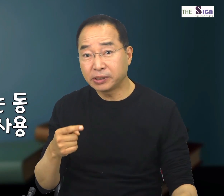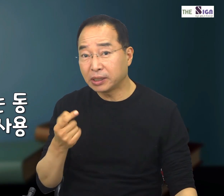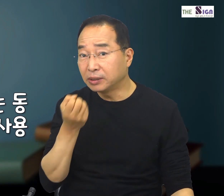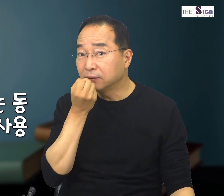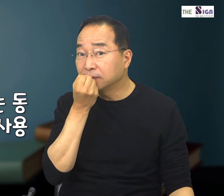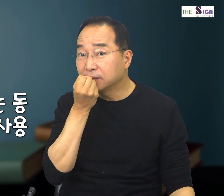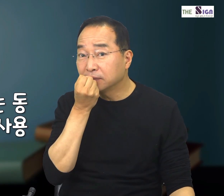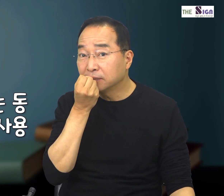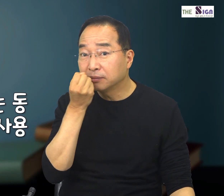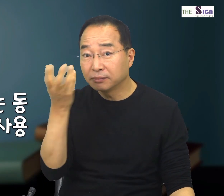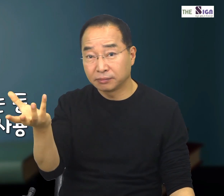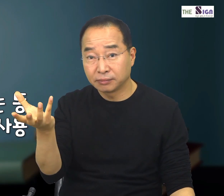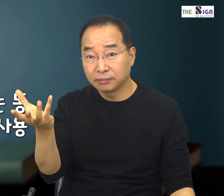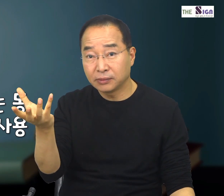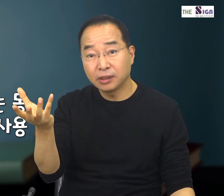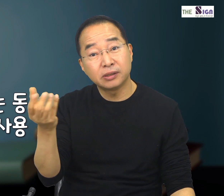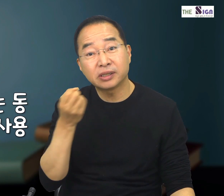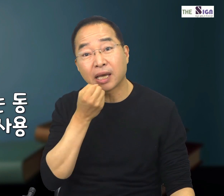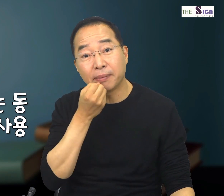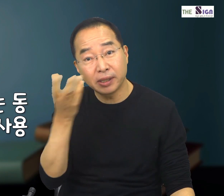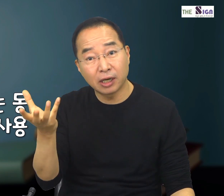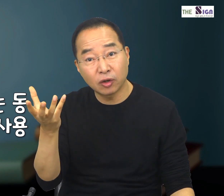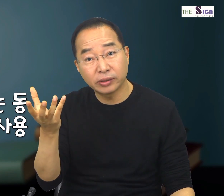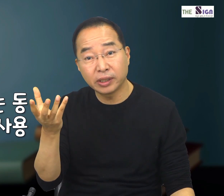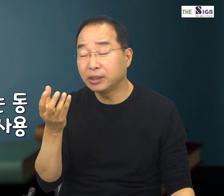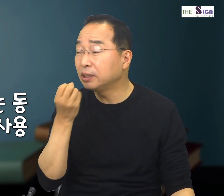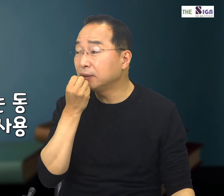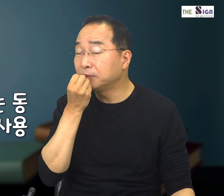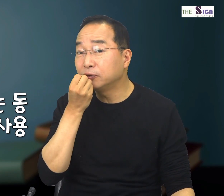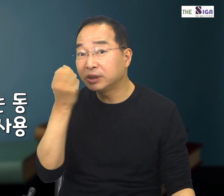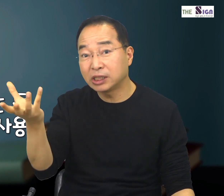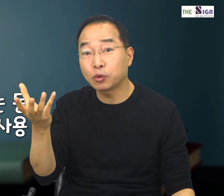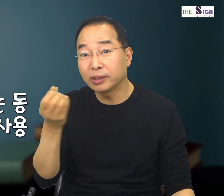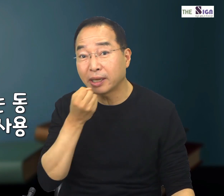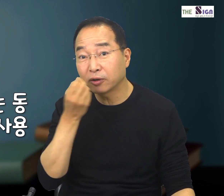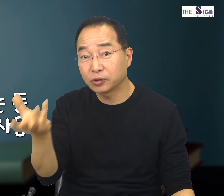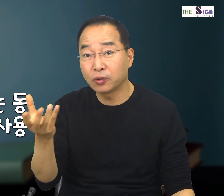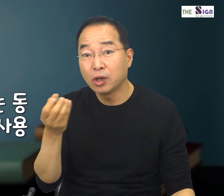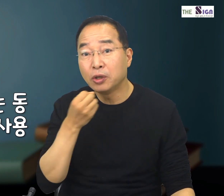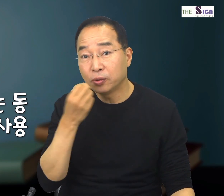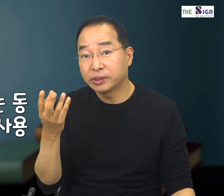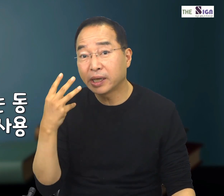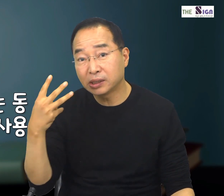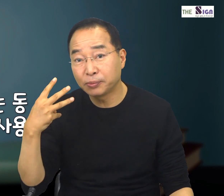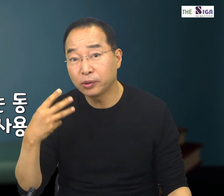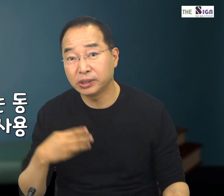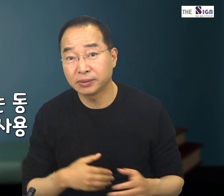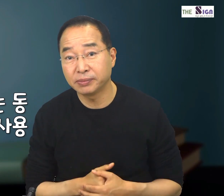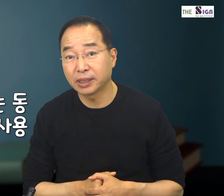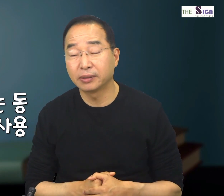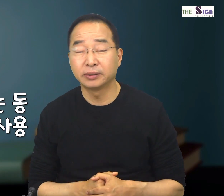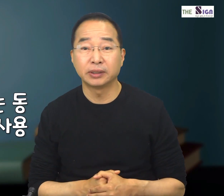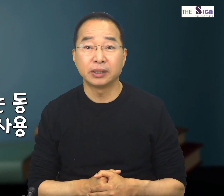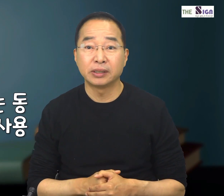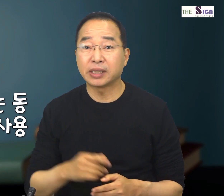번째는 이제 자백이라고 하는데 입을 실토한다는 거죠. 이 세 가지 표현이 있습니다. 자,